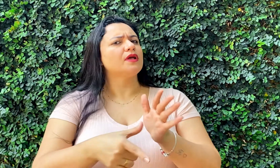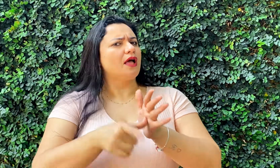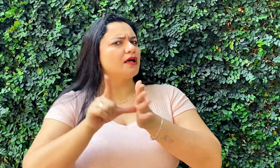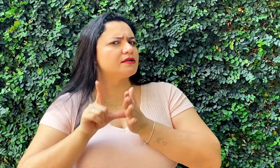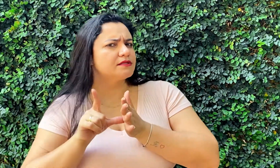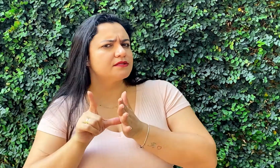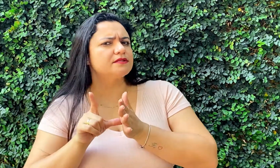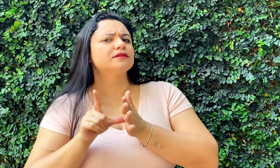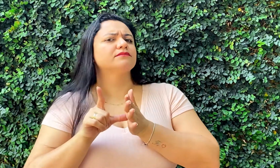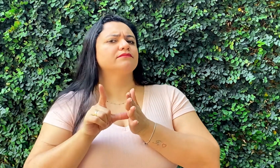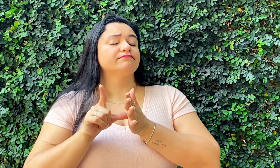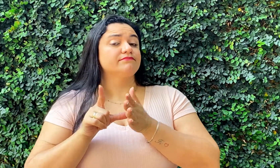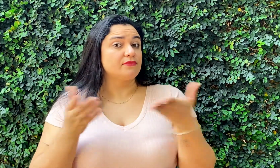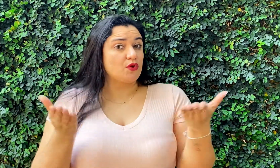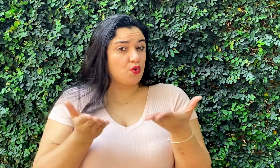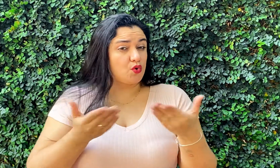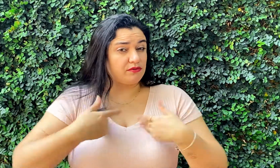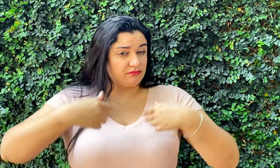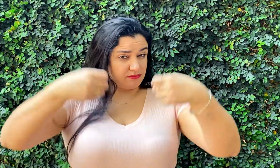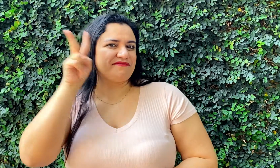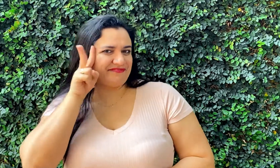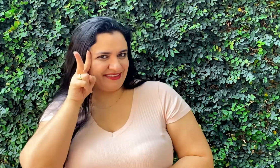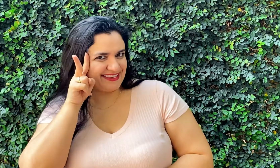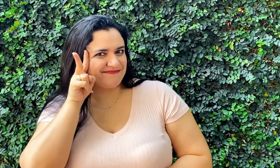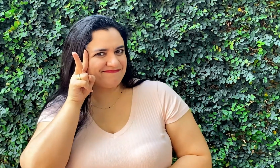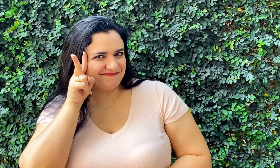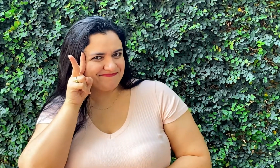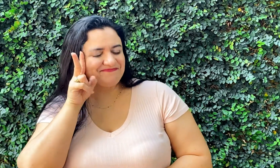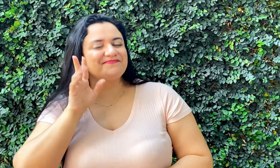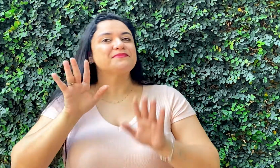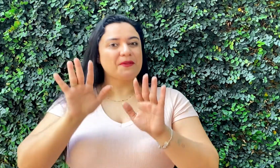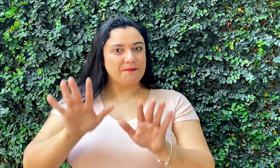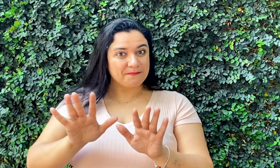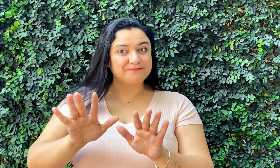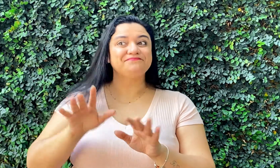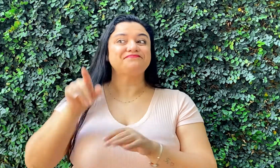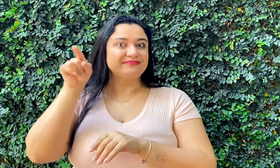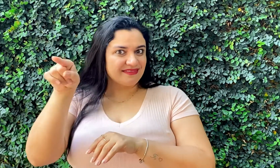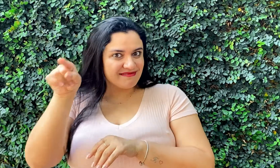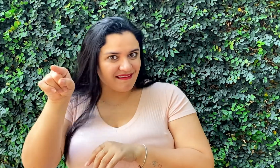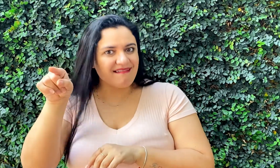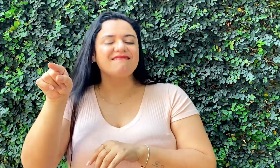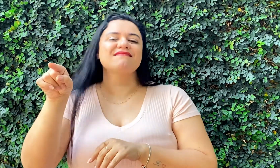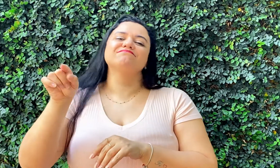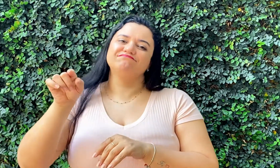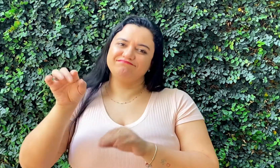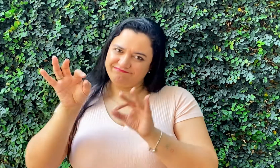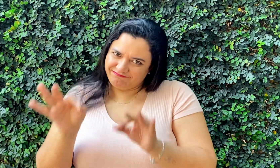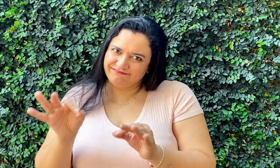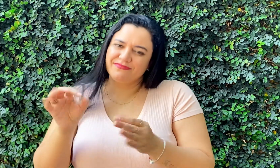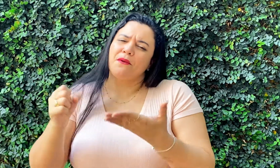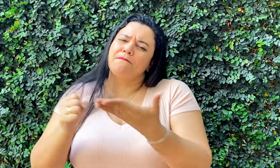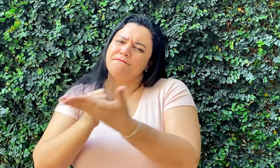segunda aula, já vamos nos aprofundar em cada item dos parâmetros, mostrando